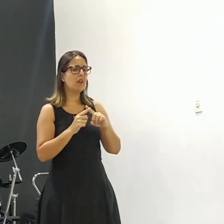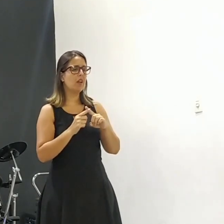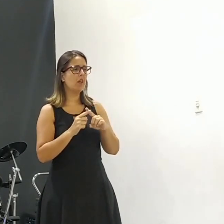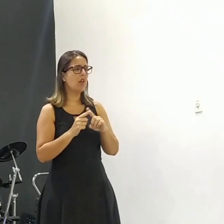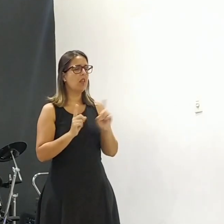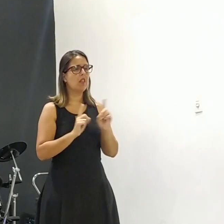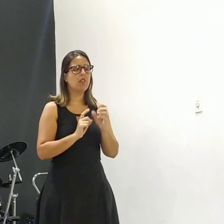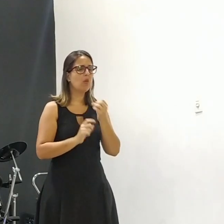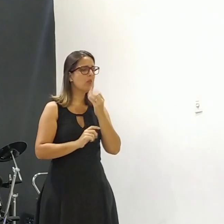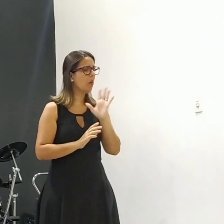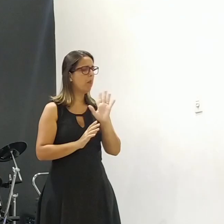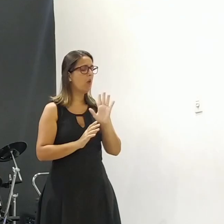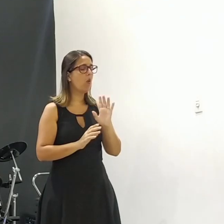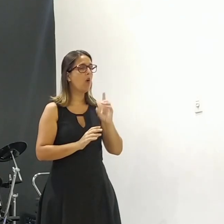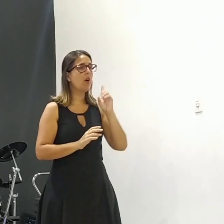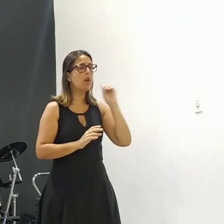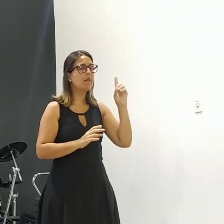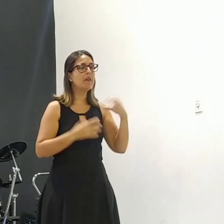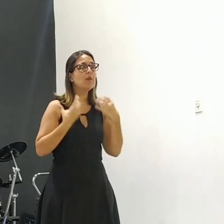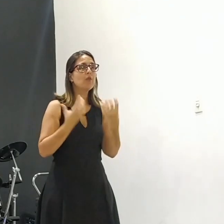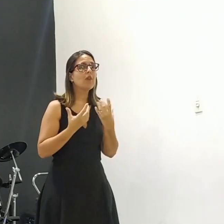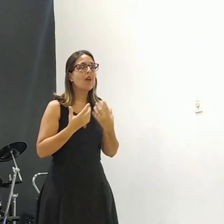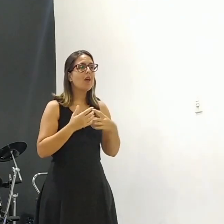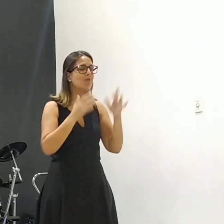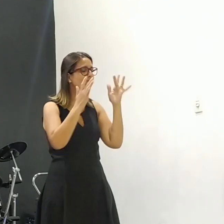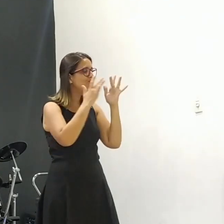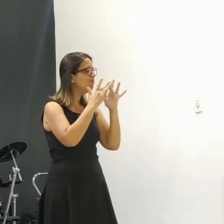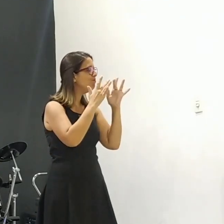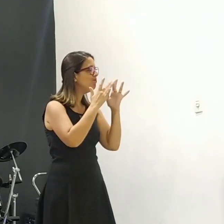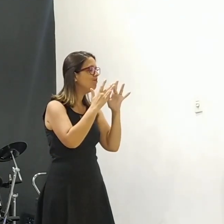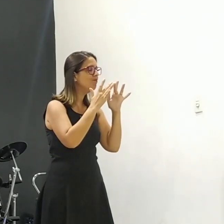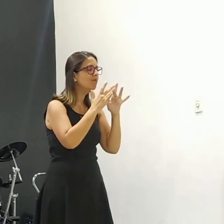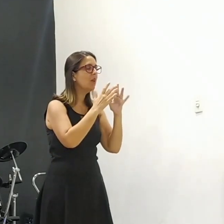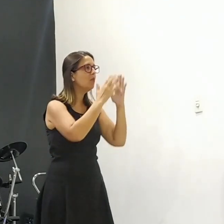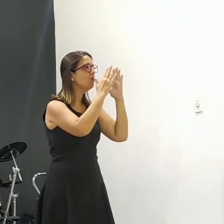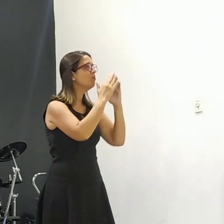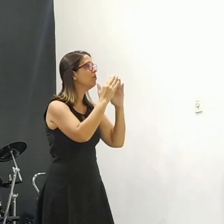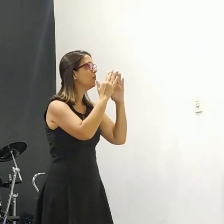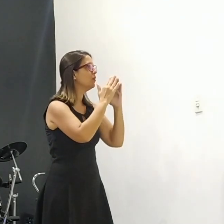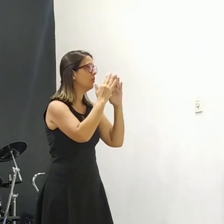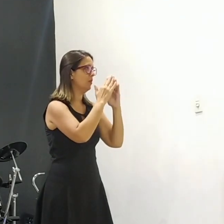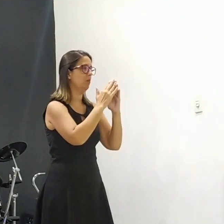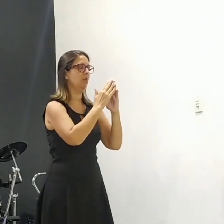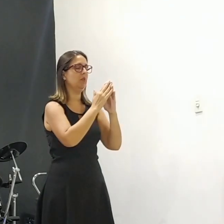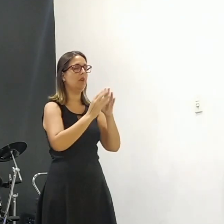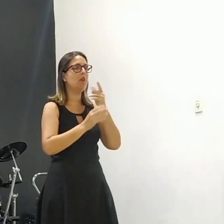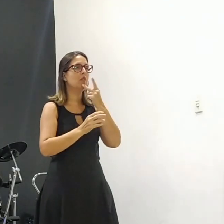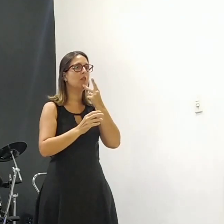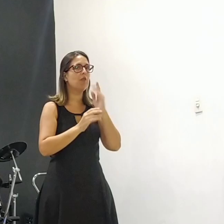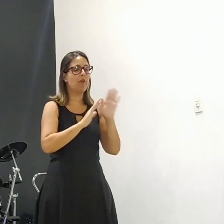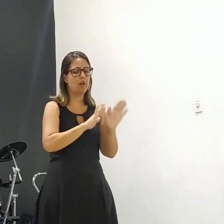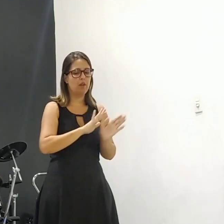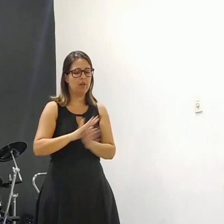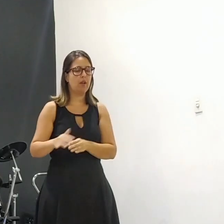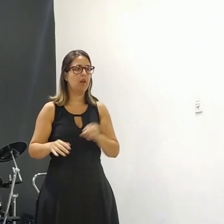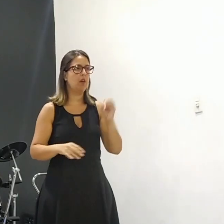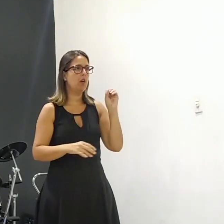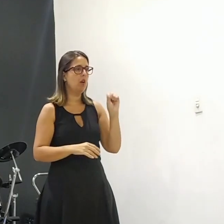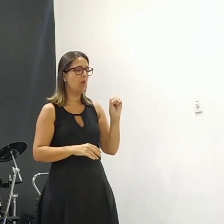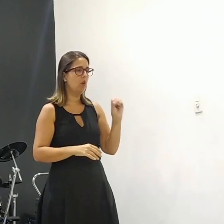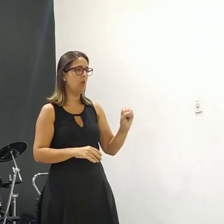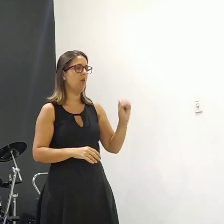está. Deus quer mais de você. Deus espera mais de você. E Ele fala isso lá em Oséias, capítulo 6,